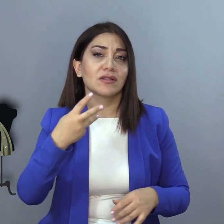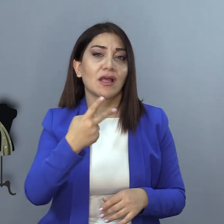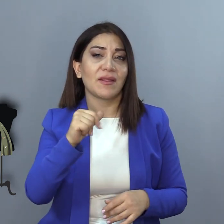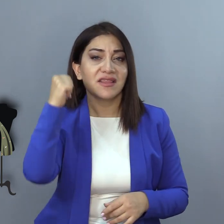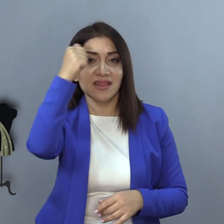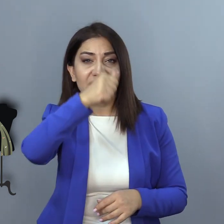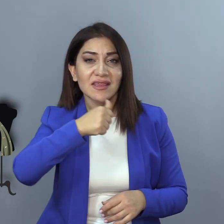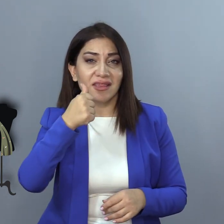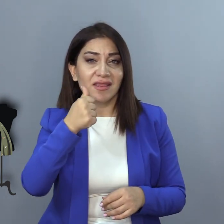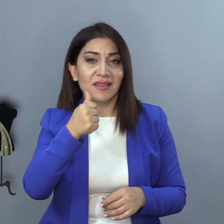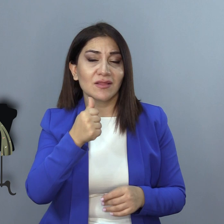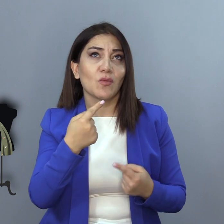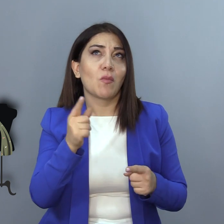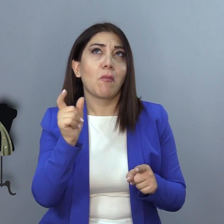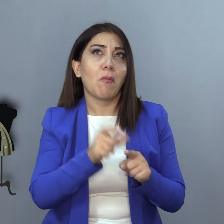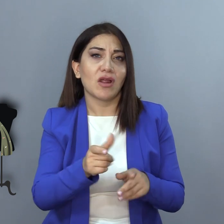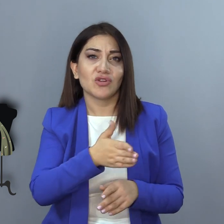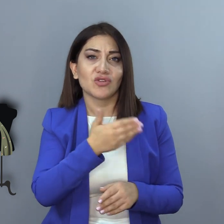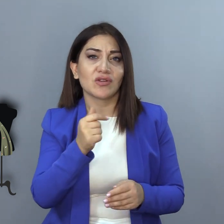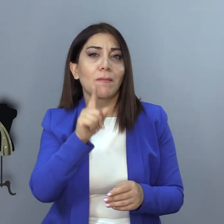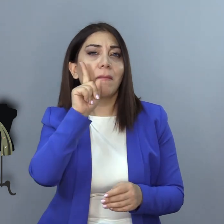դարում չի կարող լինել անմատ չելի։